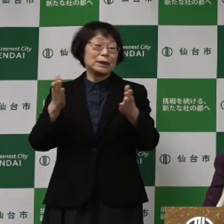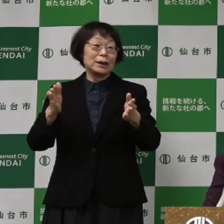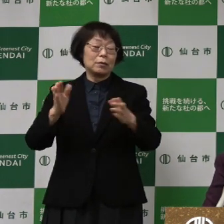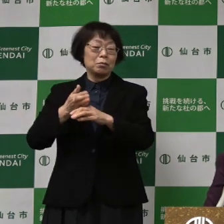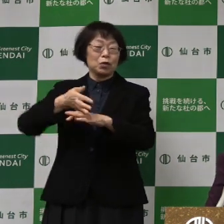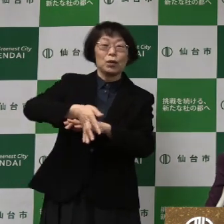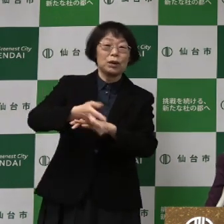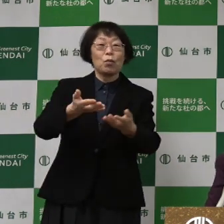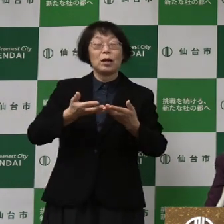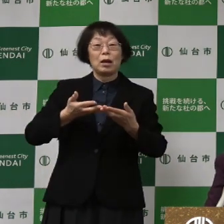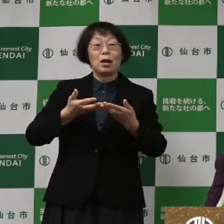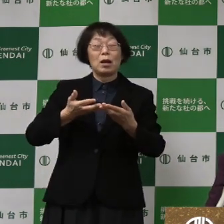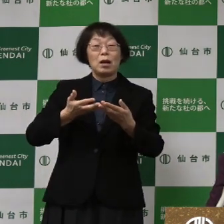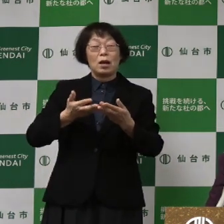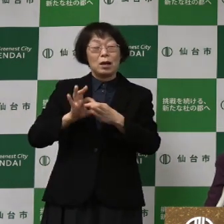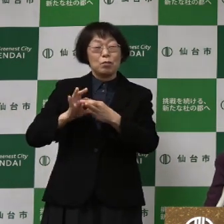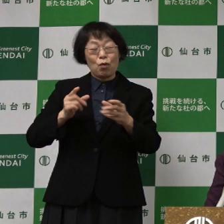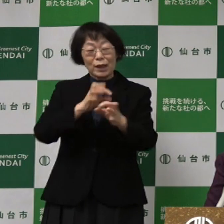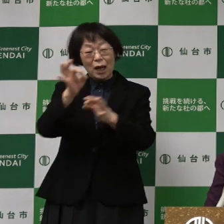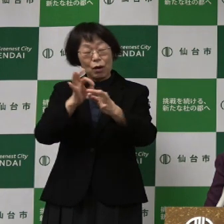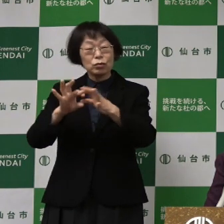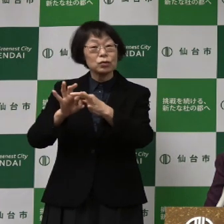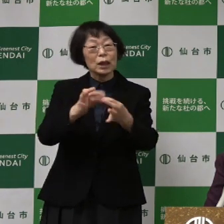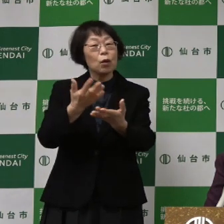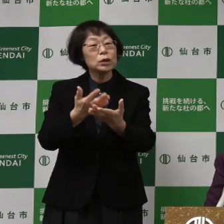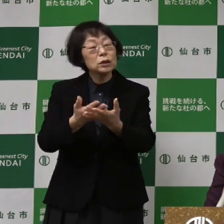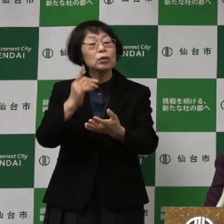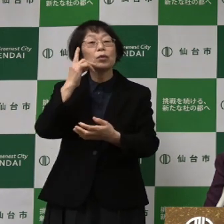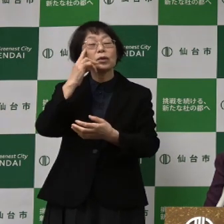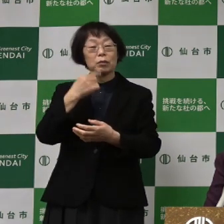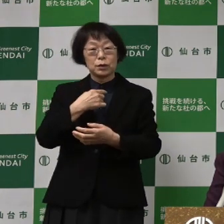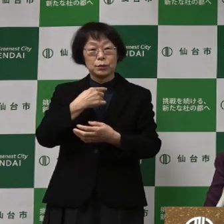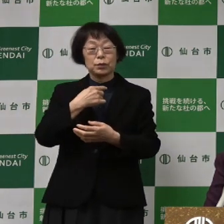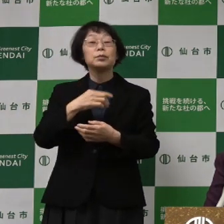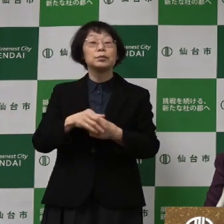ですね、火を消さないようにしていただきたいというふうに思っています。